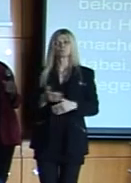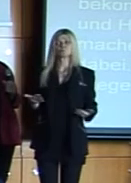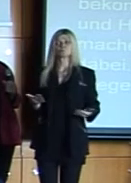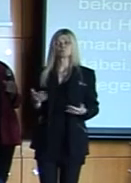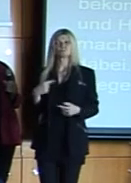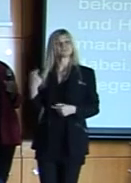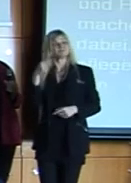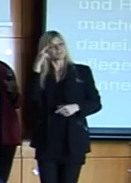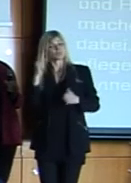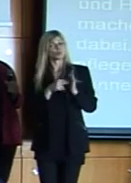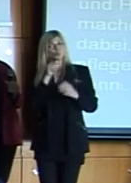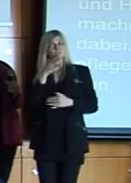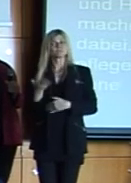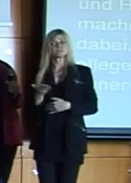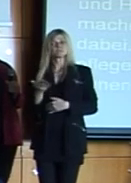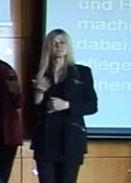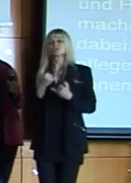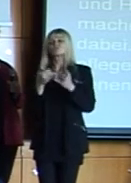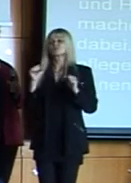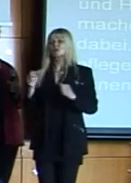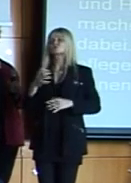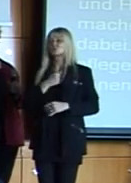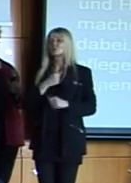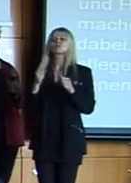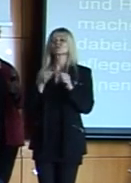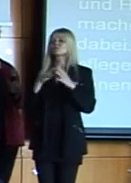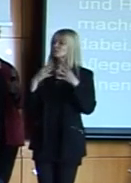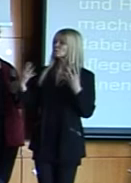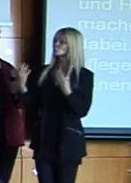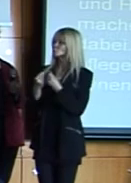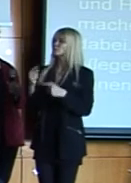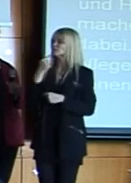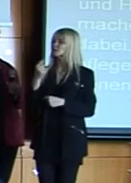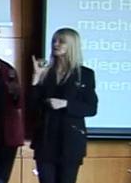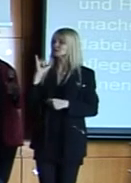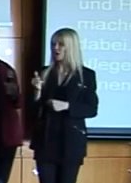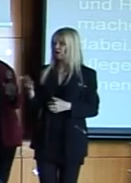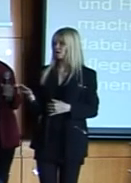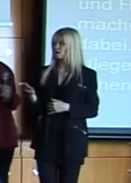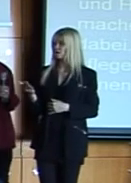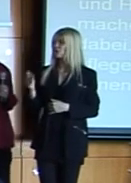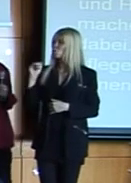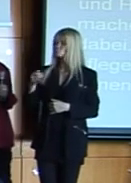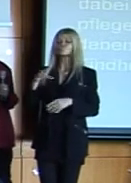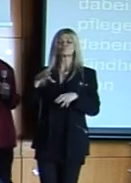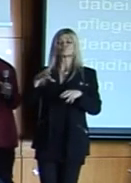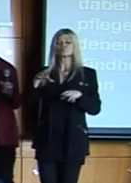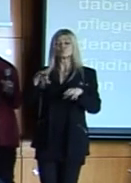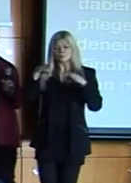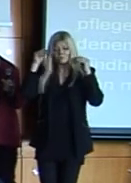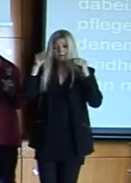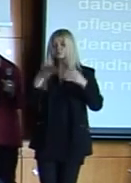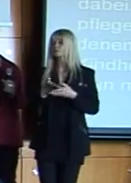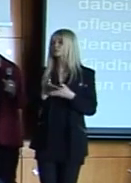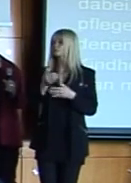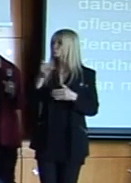nicht kennen, die können wir nur bewältigen, indem alle miteinander sagen, ja, man muss sie zur Kenntnis nehmen und man muss